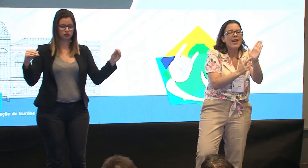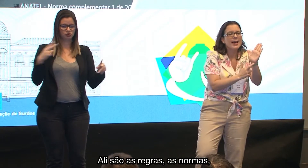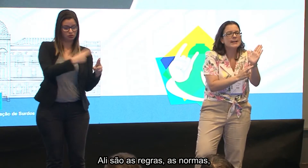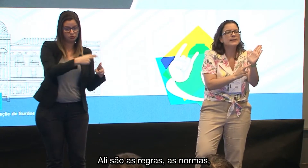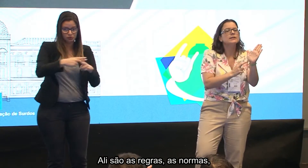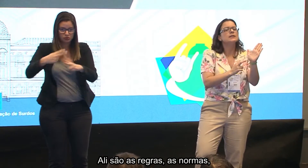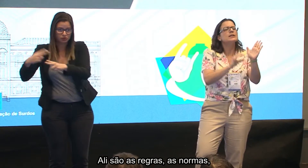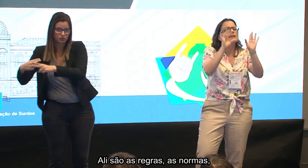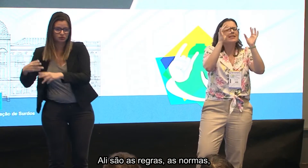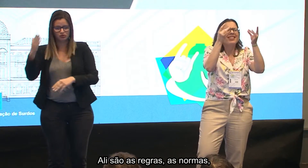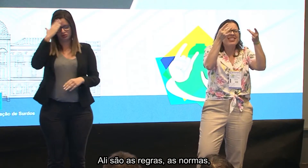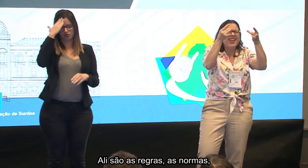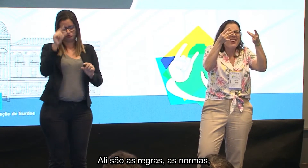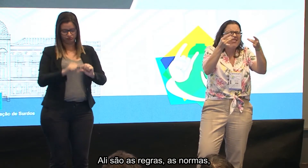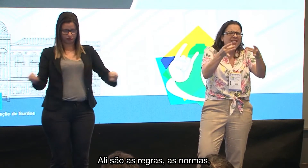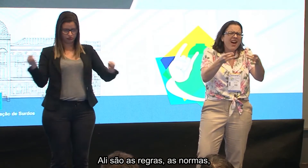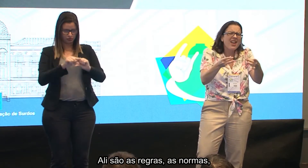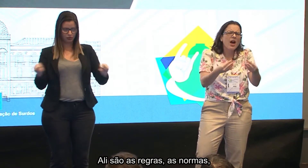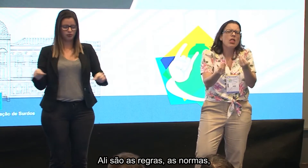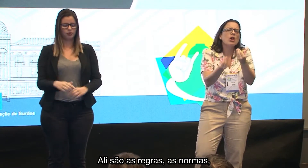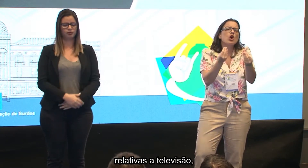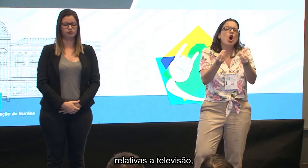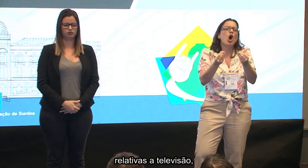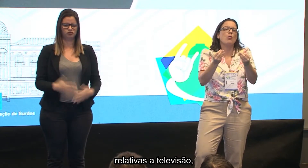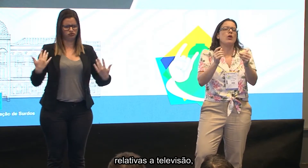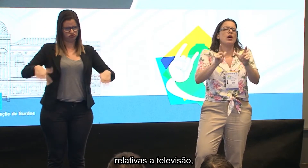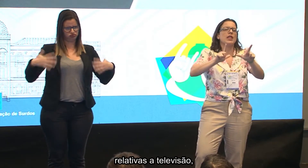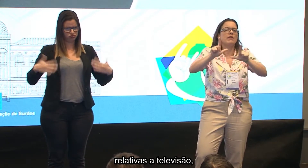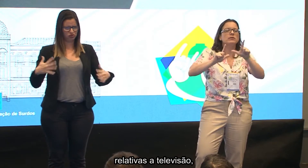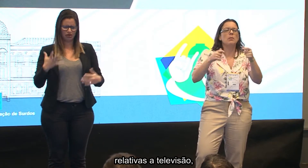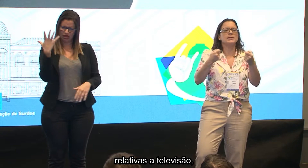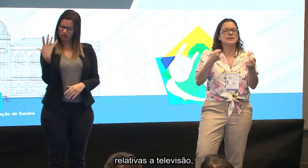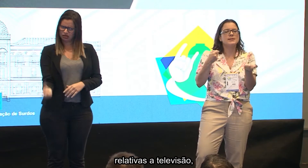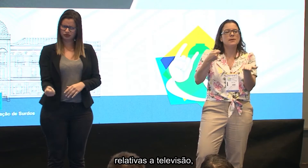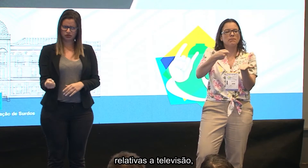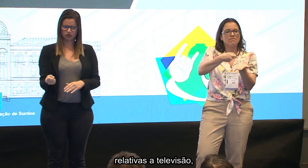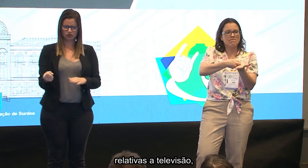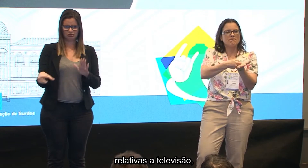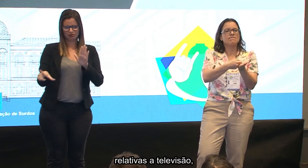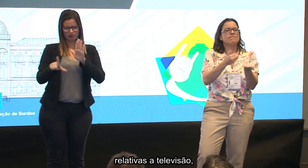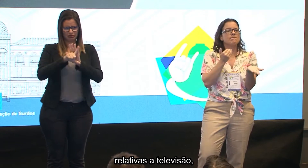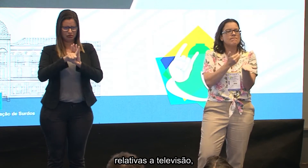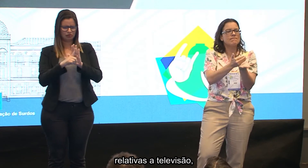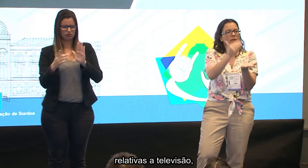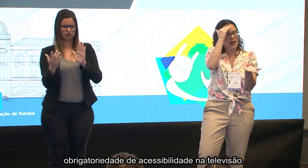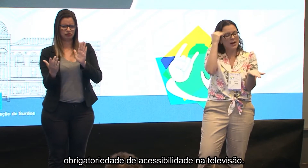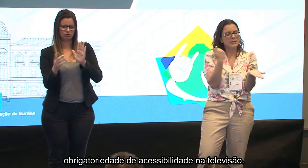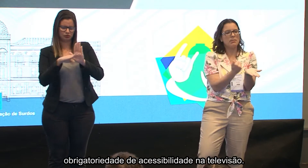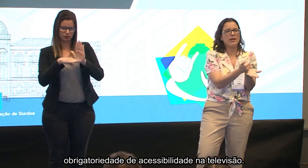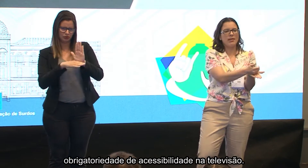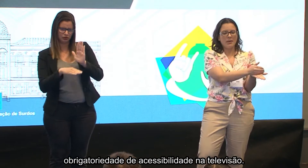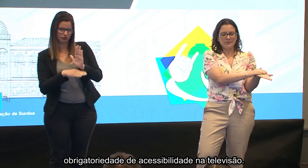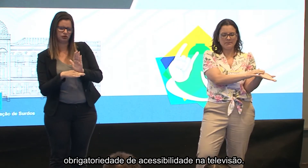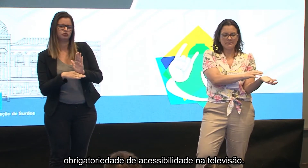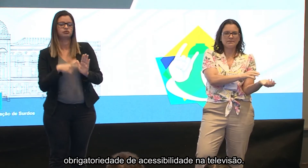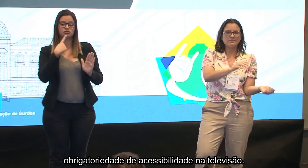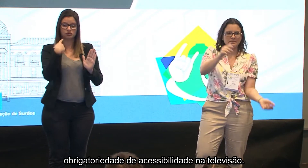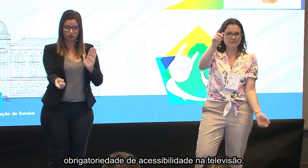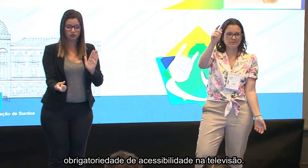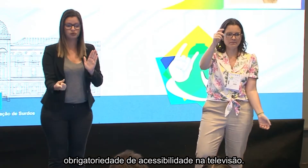E ali são as regras, as normas, né, relativas à televisão, à obrigatoriedade de acessibilidade na